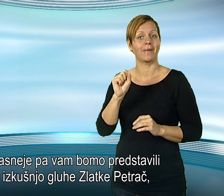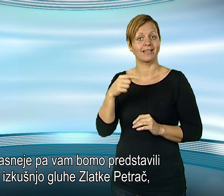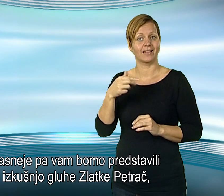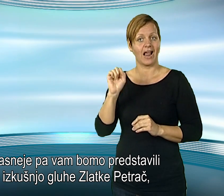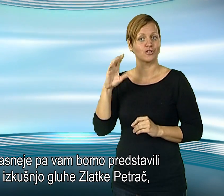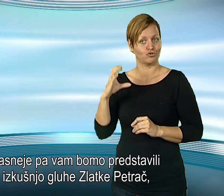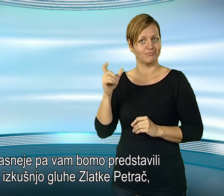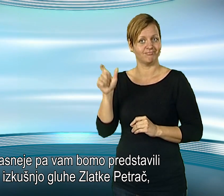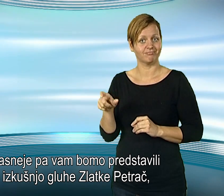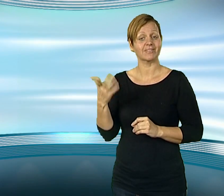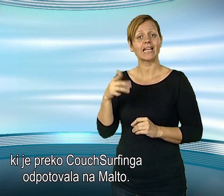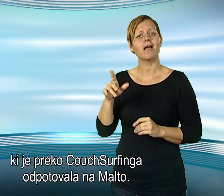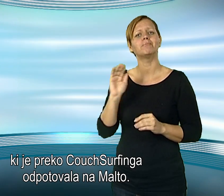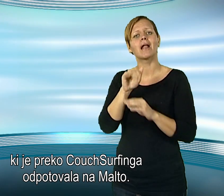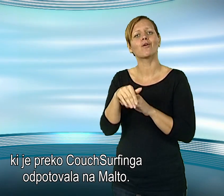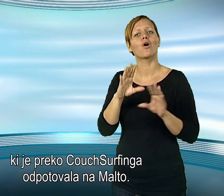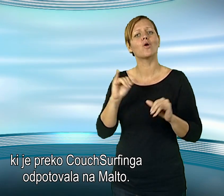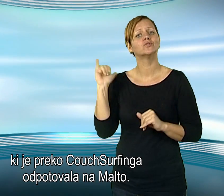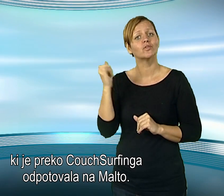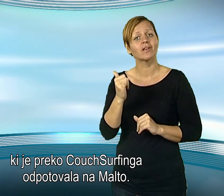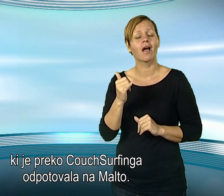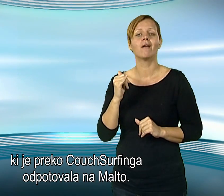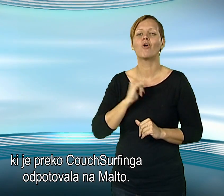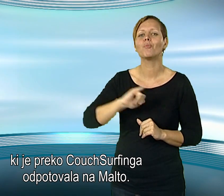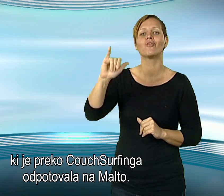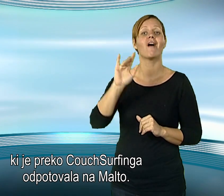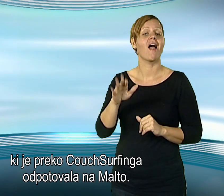preko Couchsurfinga odpotovala na Malto.